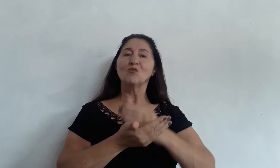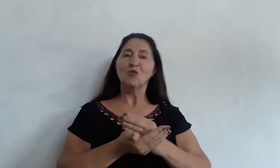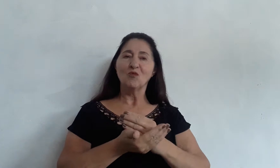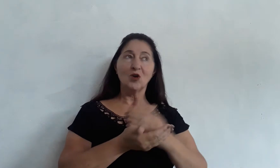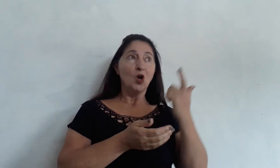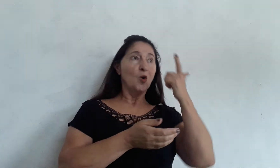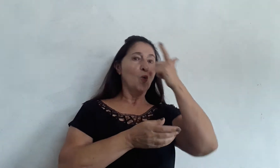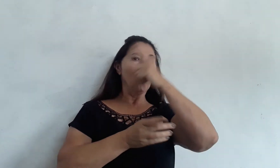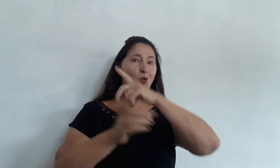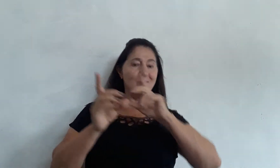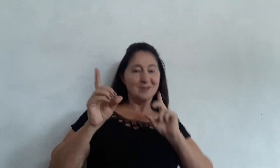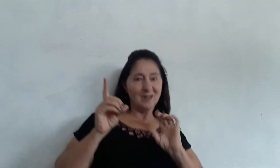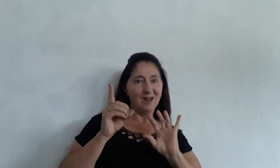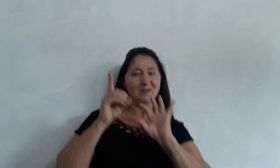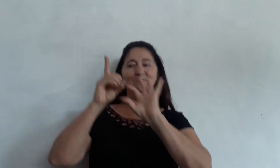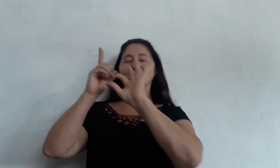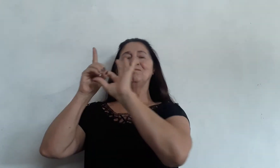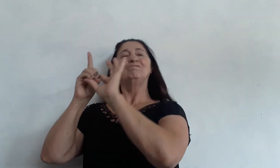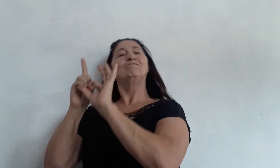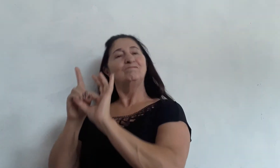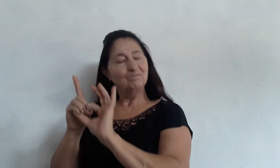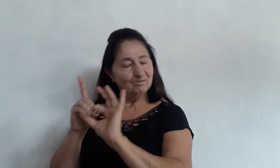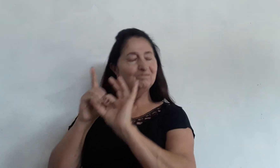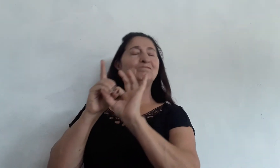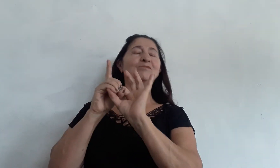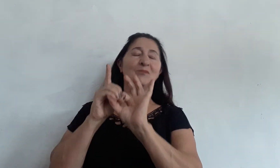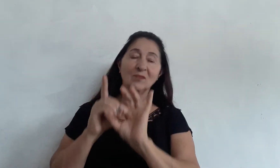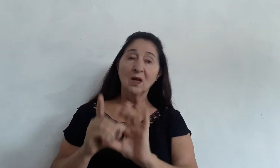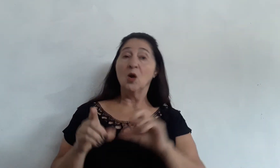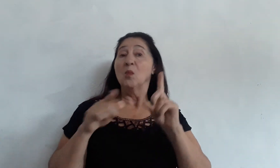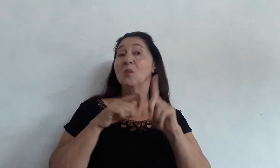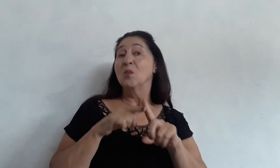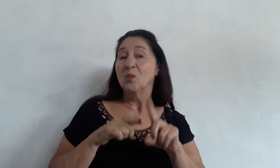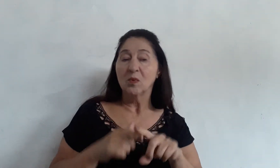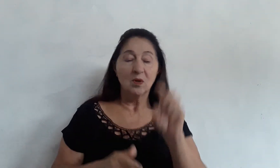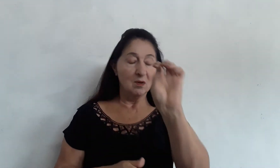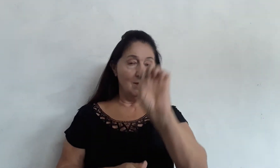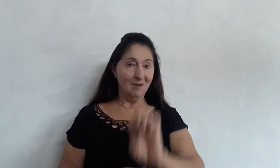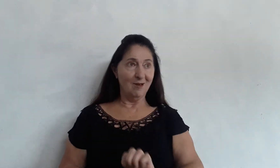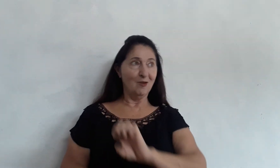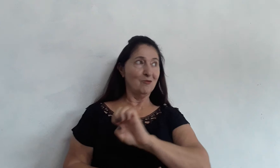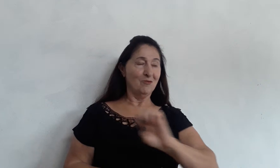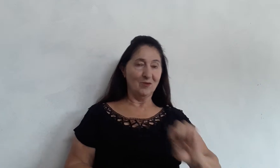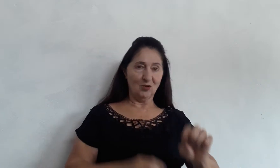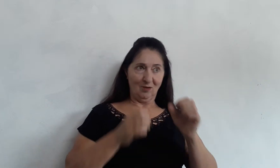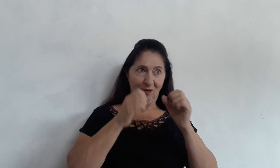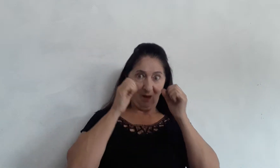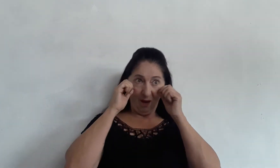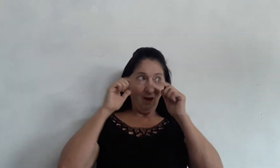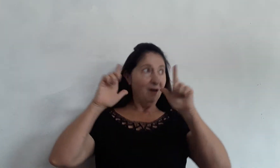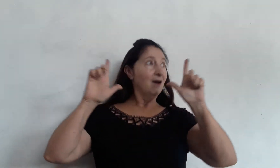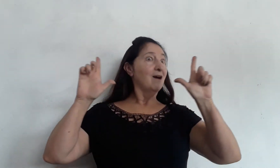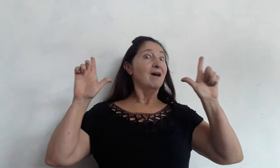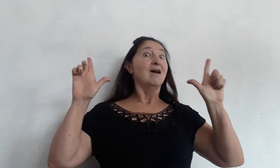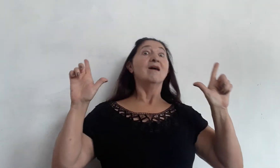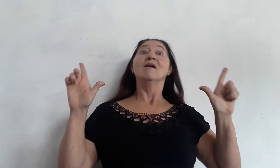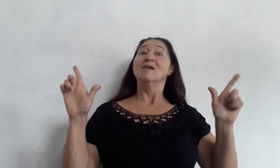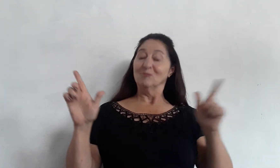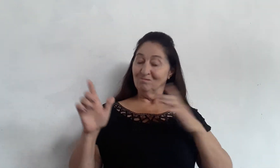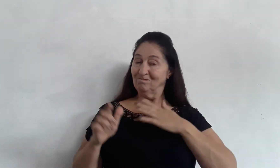Deus. O Evangelho foi escrito justamente para despertar no coração de cada um de nós, no coração